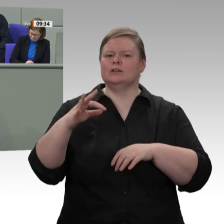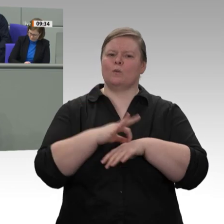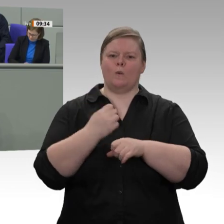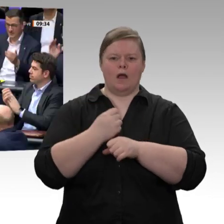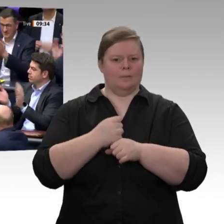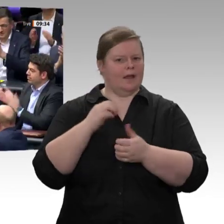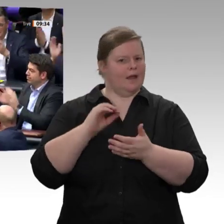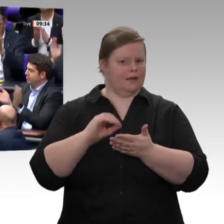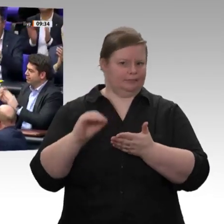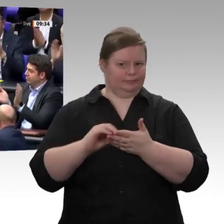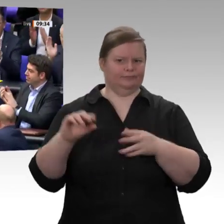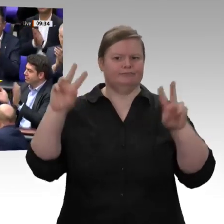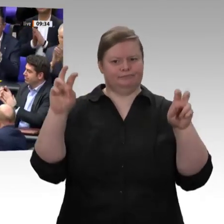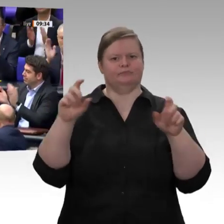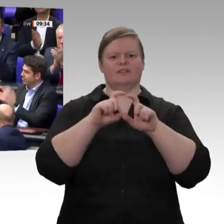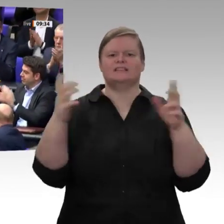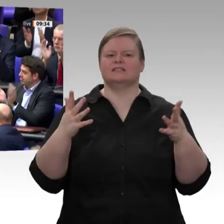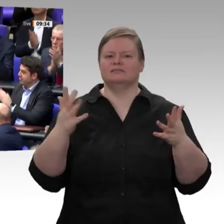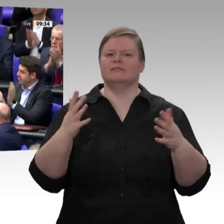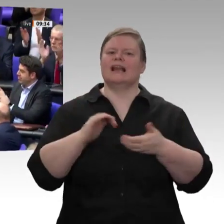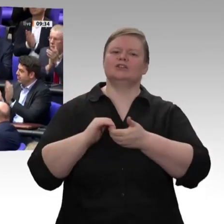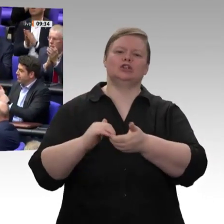für deinen Mut.